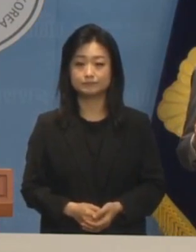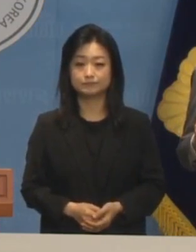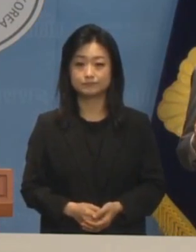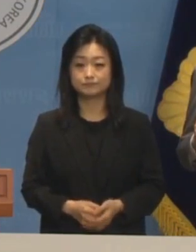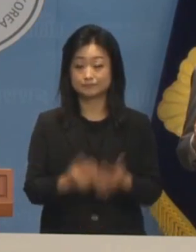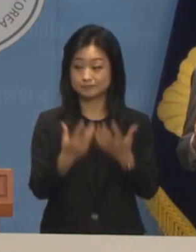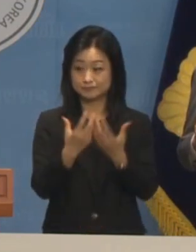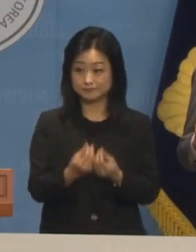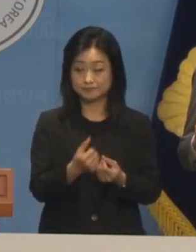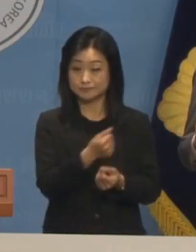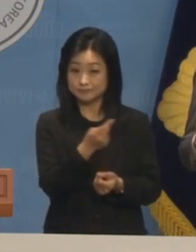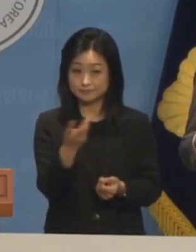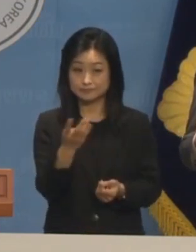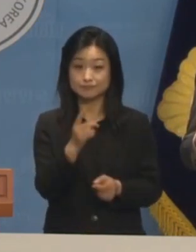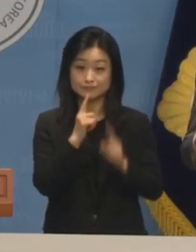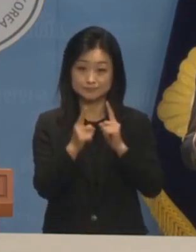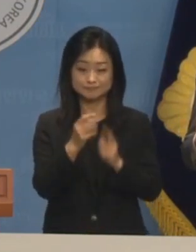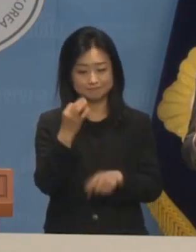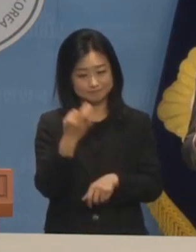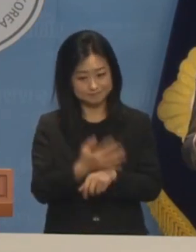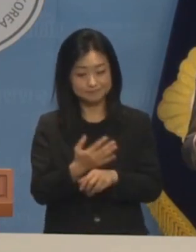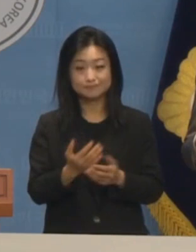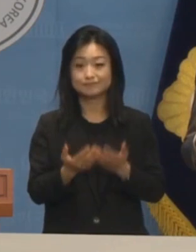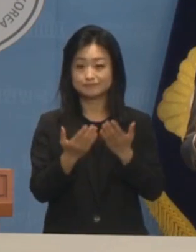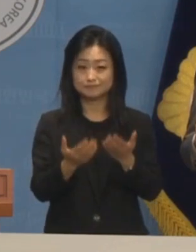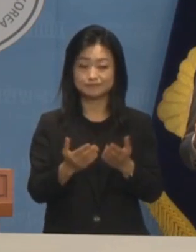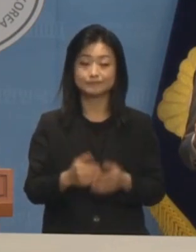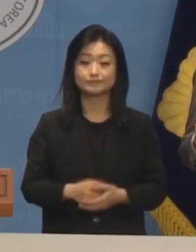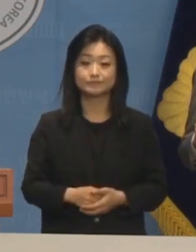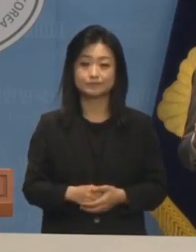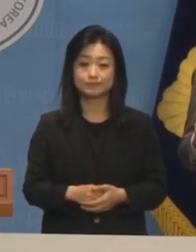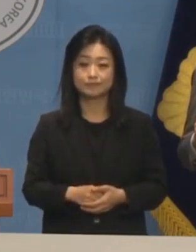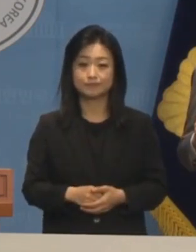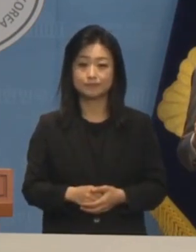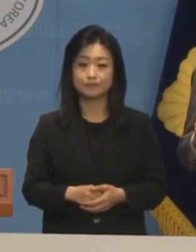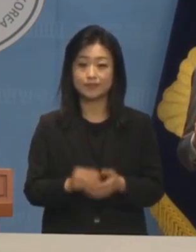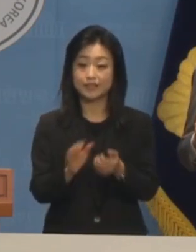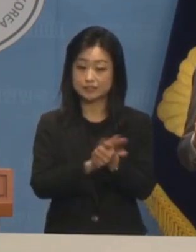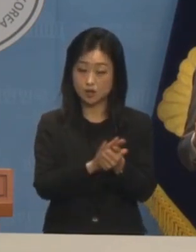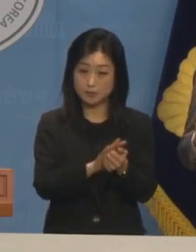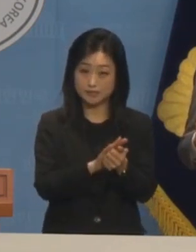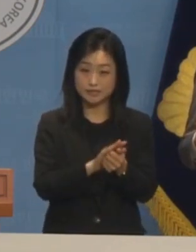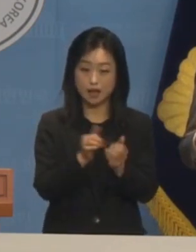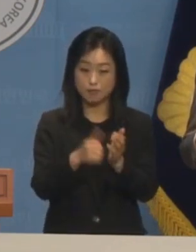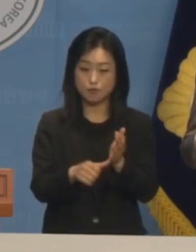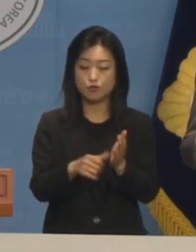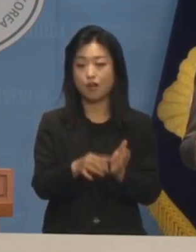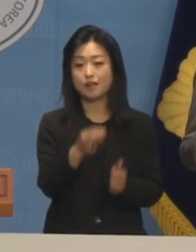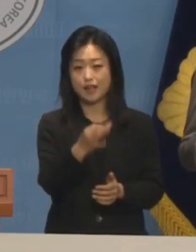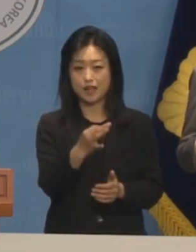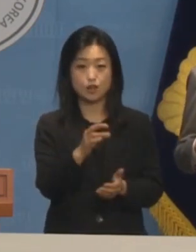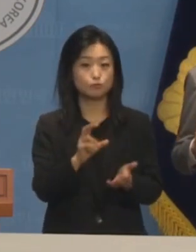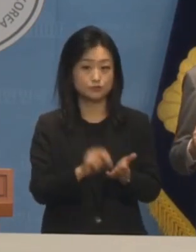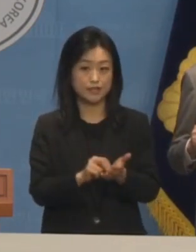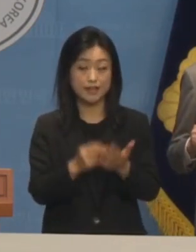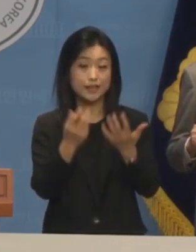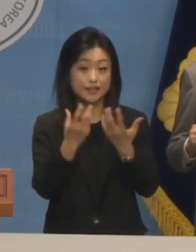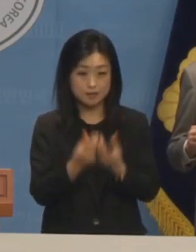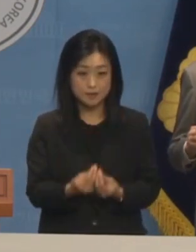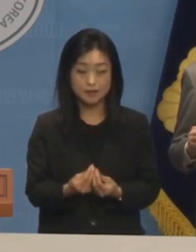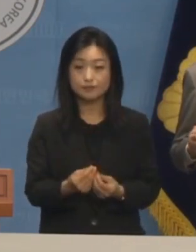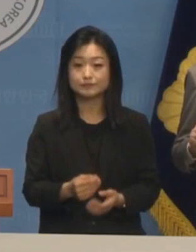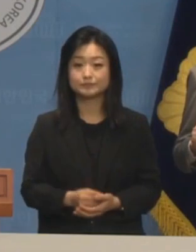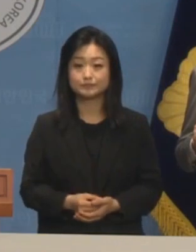주요 사례가 몇 가지 있는데요. 간단하게만 말씀드리겠습니다. 먼저 서비스와 상품 가격 문제가 있습니다. 예를